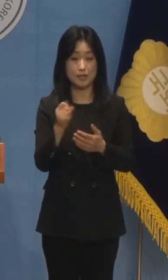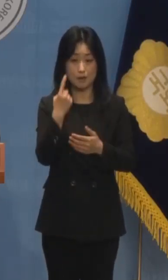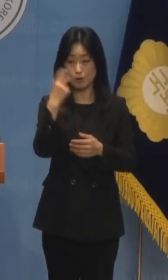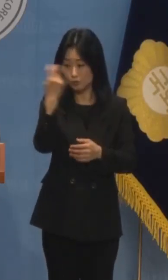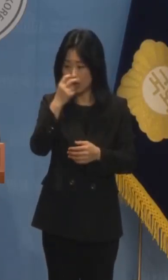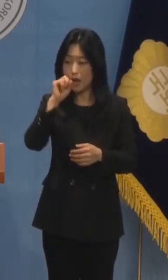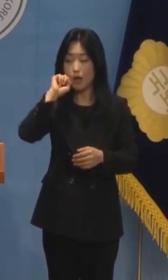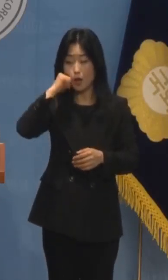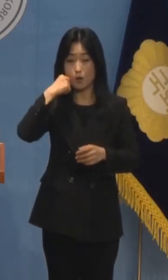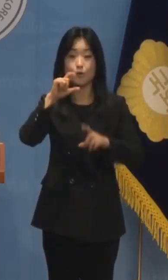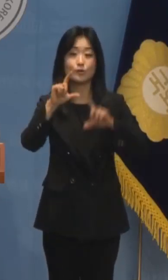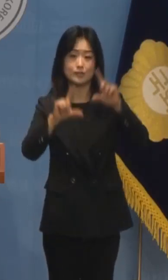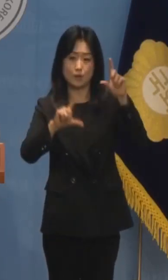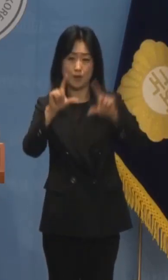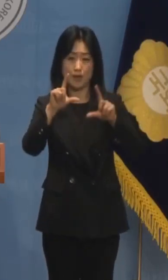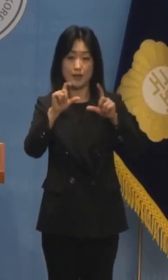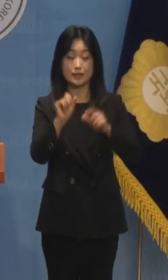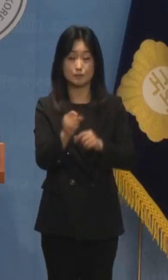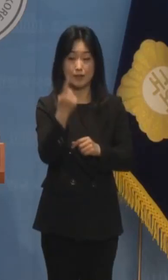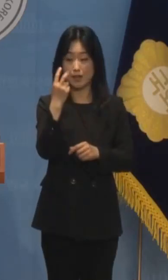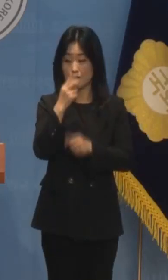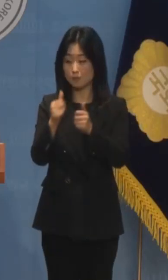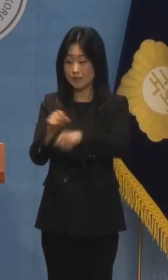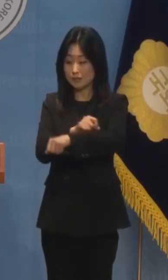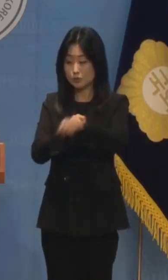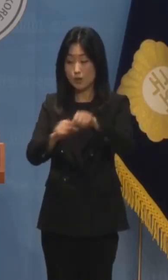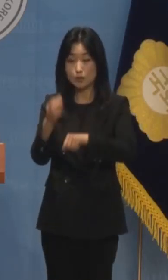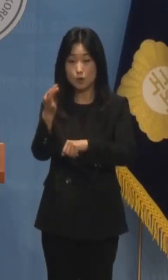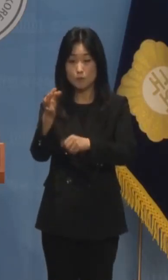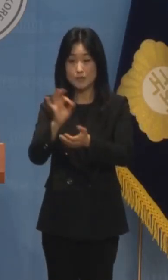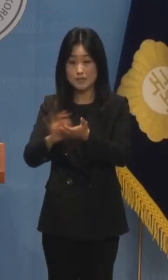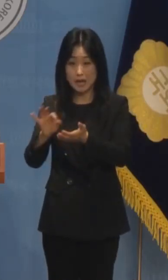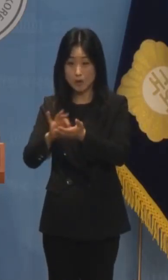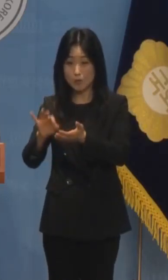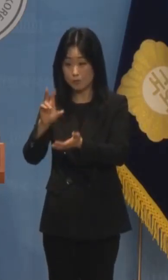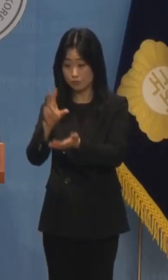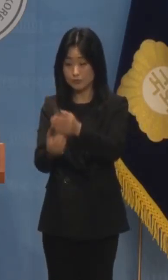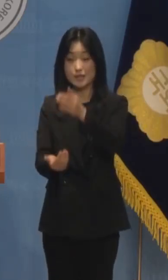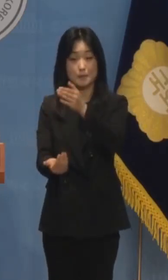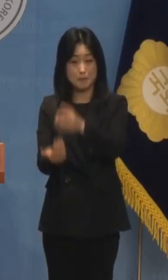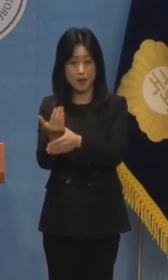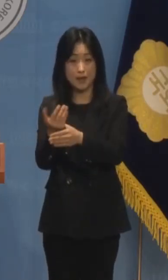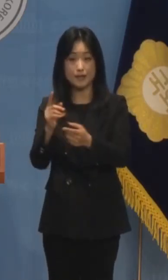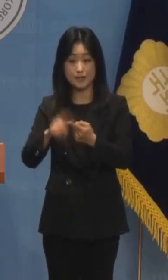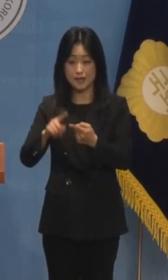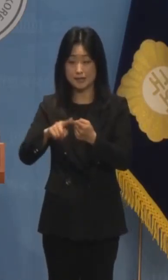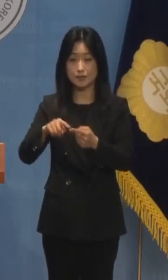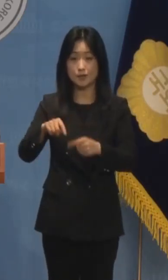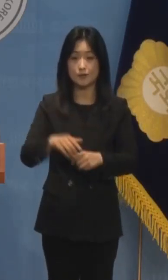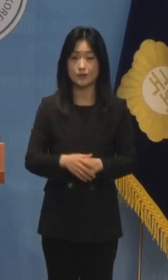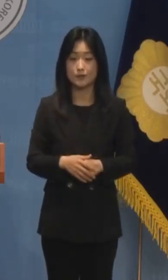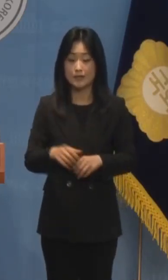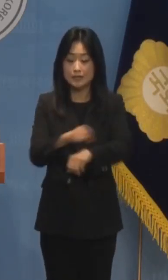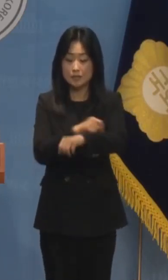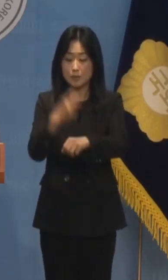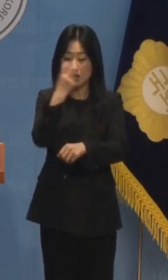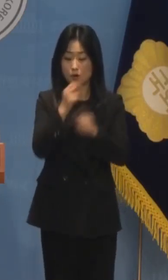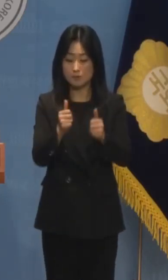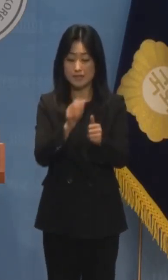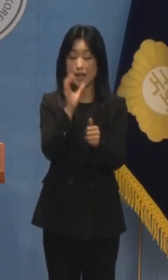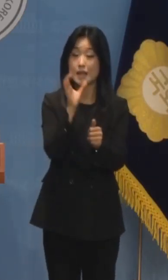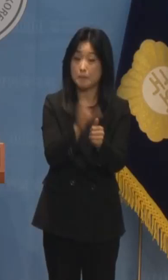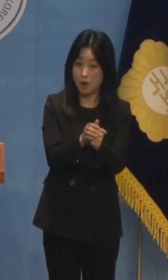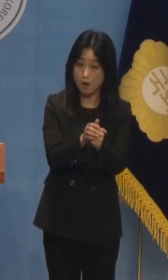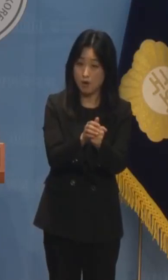사실상 어려운 상황입니다. 따라서 검찰 특수활동비 오남용 의혹 사건에 대해서는 독립적 지위를 갖는 특별검사를